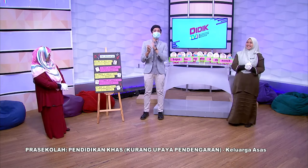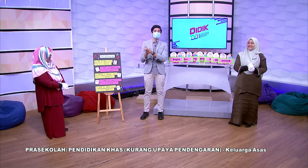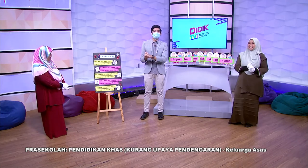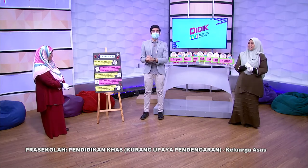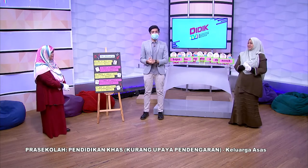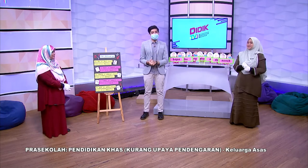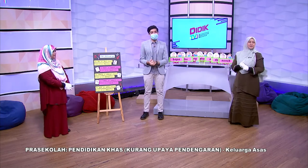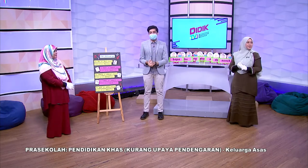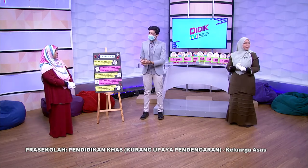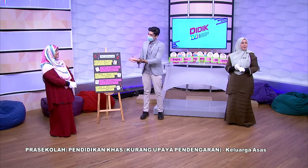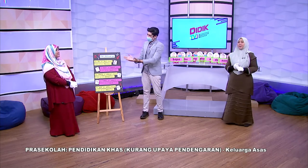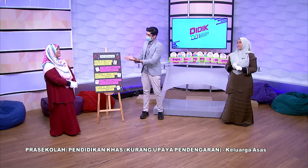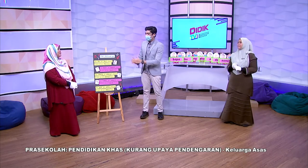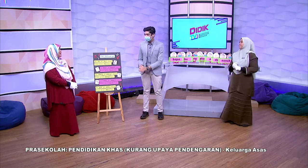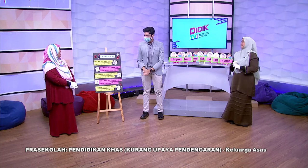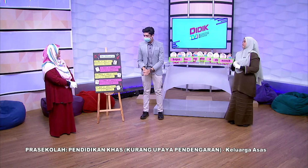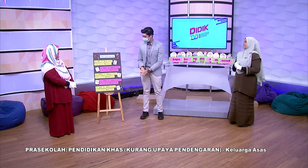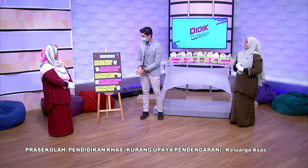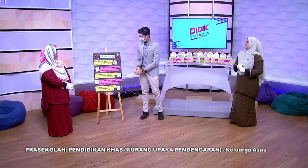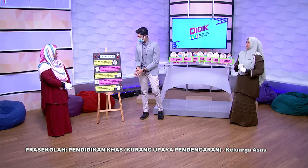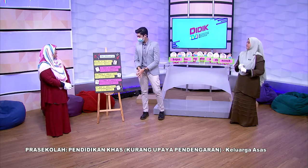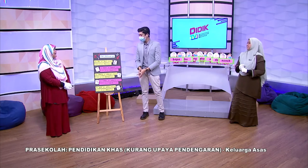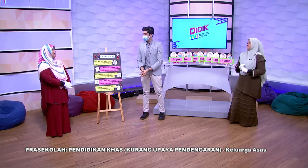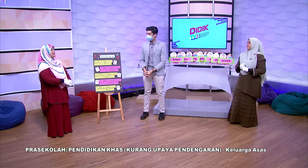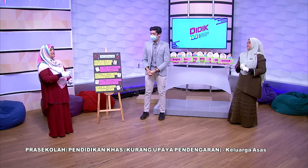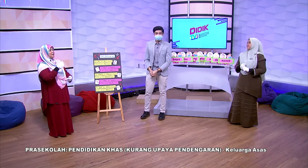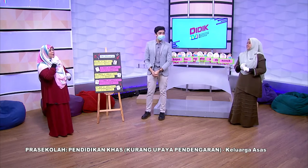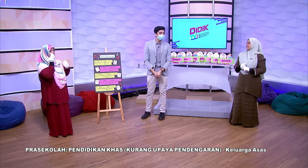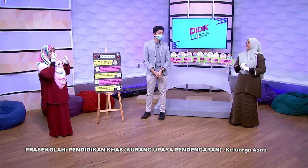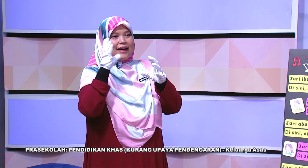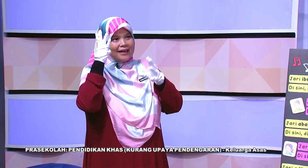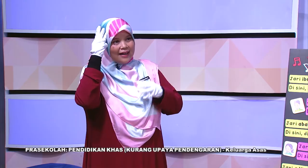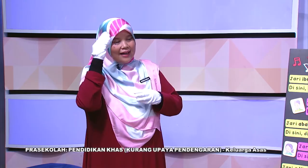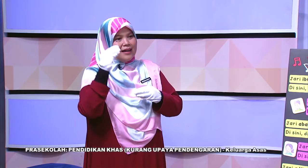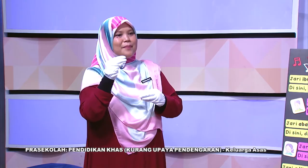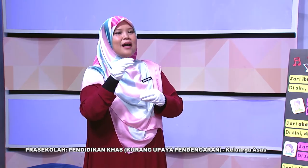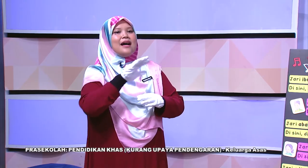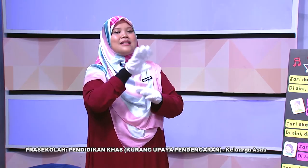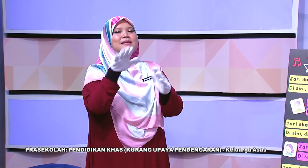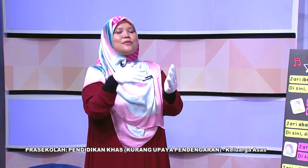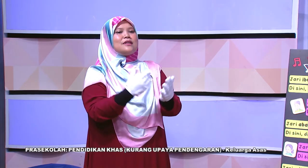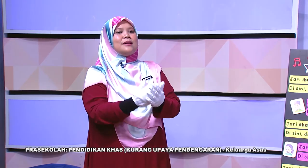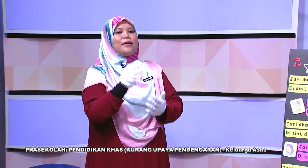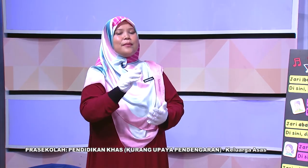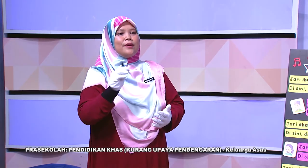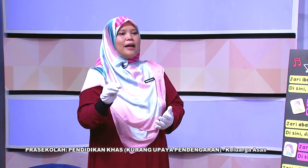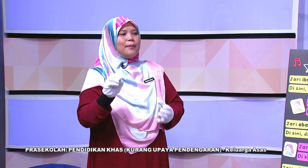untuk hari Jupri Oke Aceng kuharap semua memori